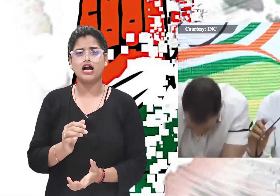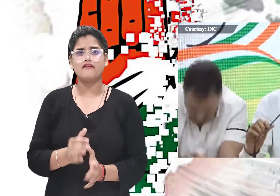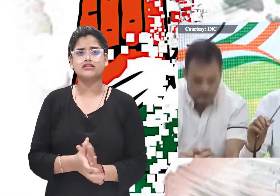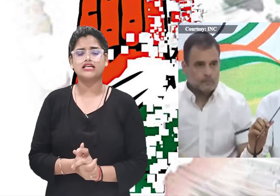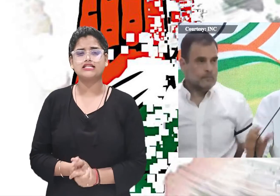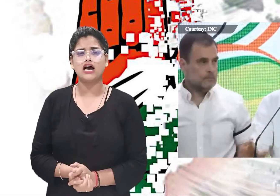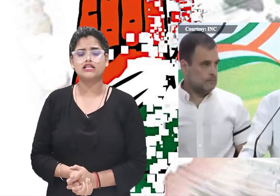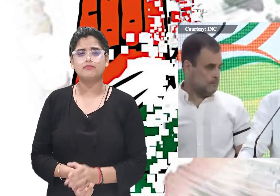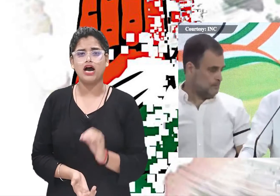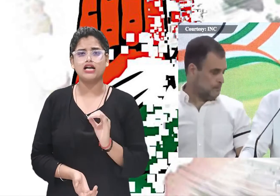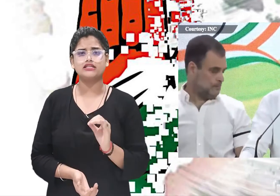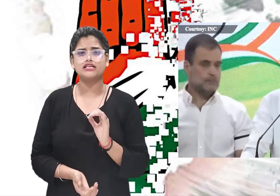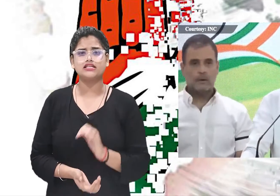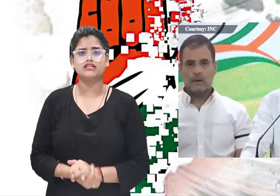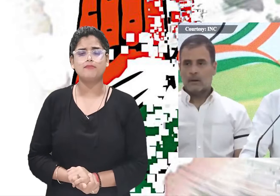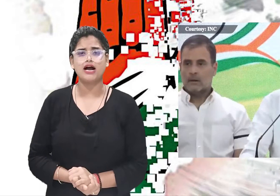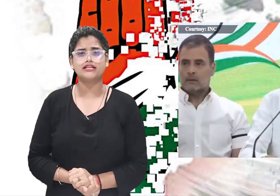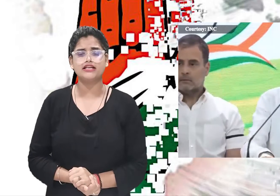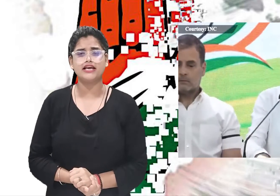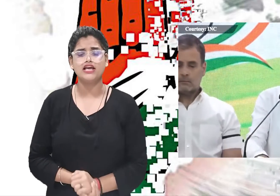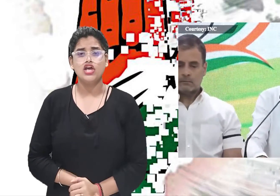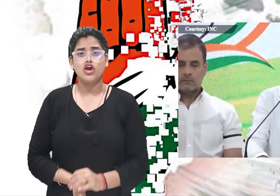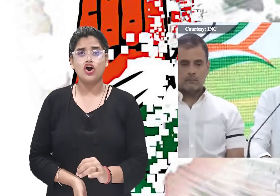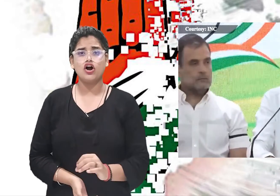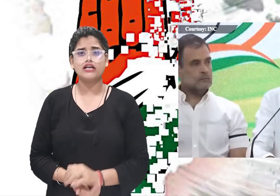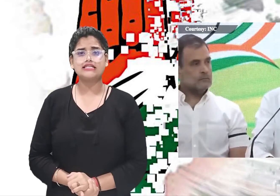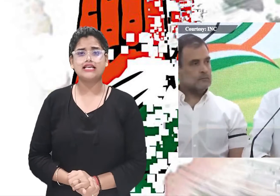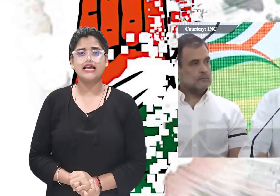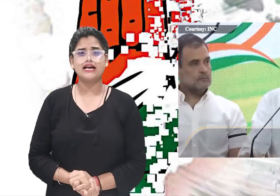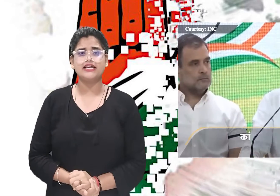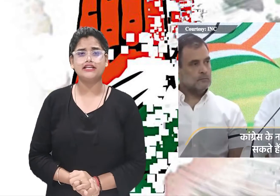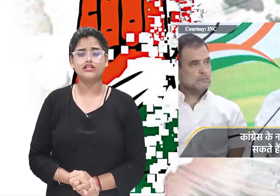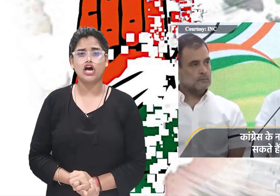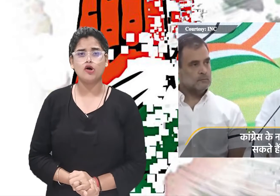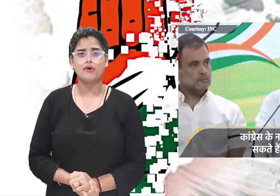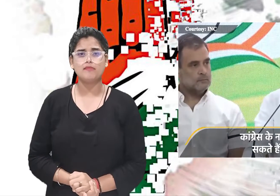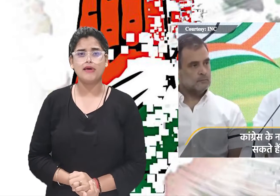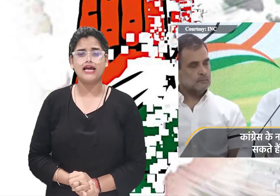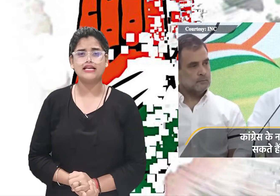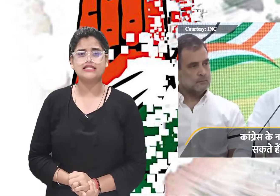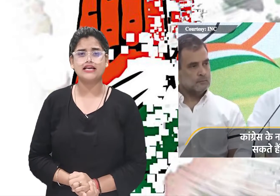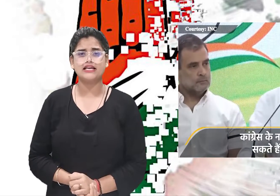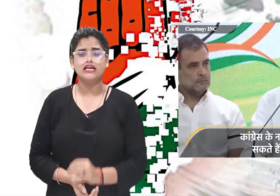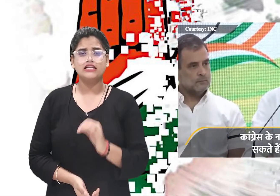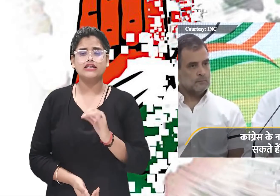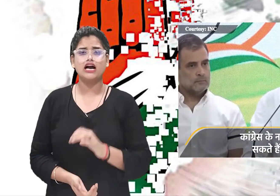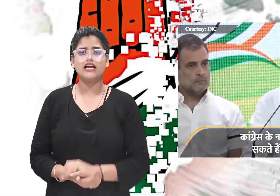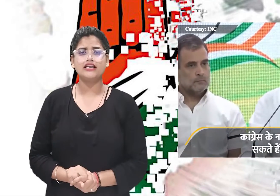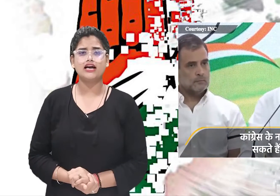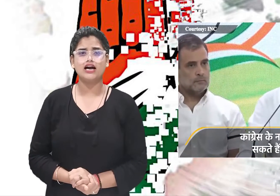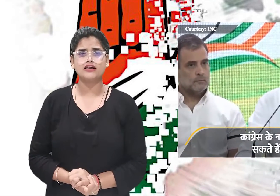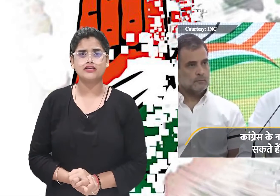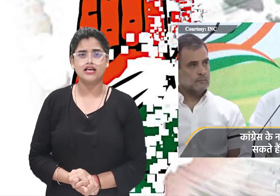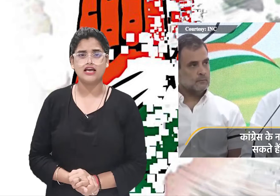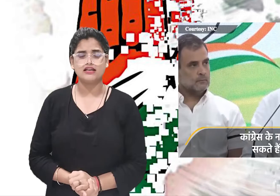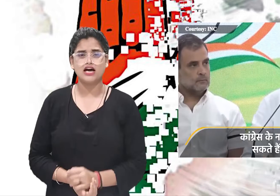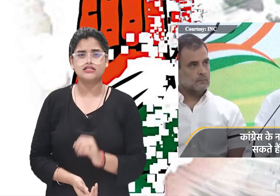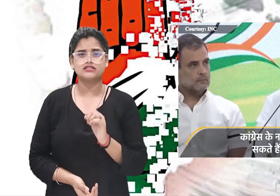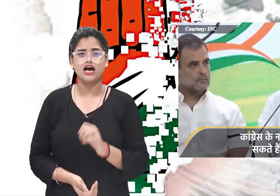बगावत के साथ भारतीय जनता पार्टी ने कांग्रेस के कई नेताओं पर पहले से ही निगाहें लगा राखी है राजस्थान